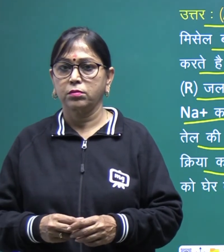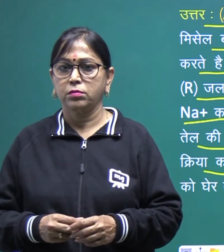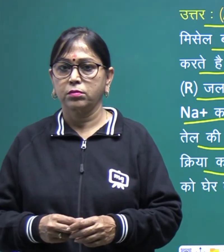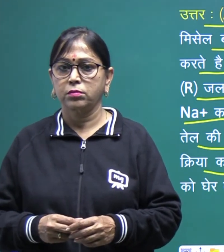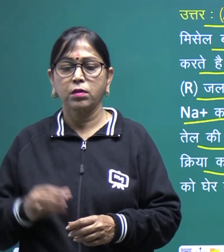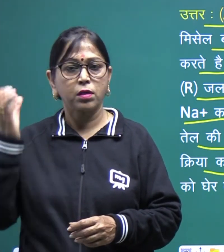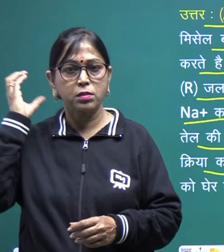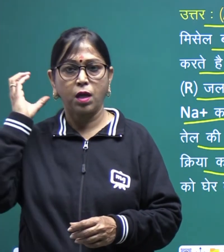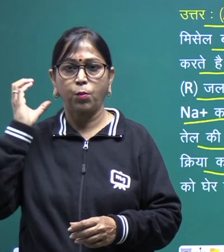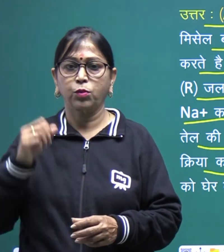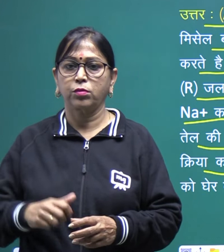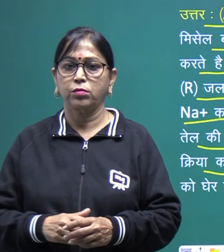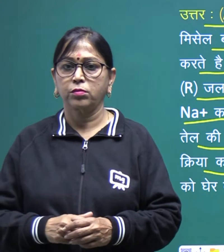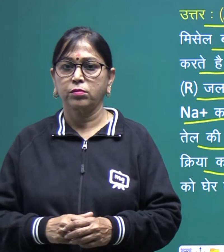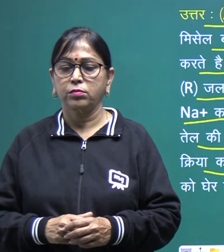साबुन